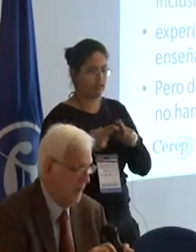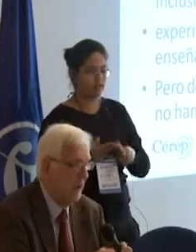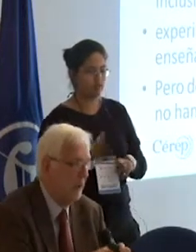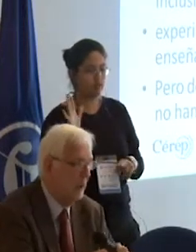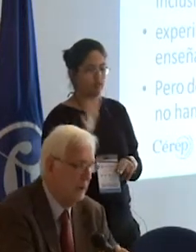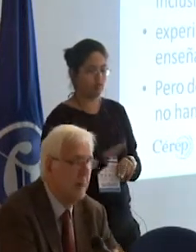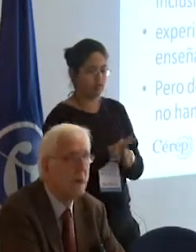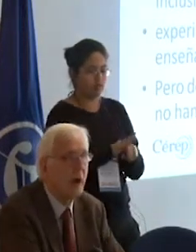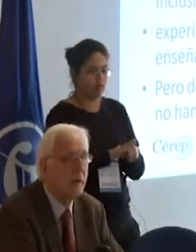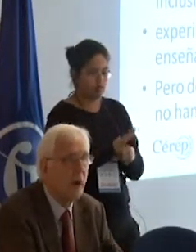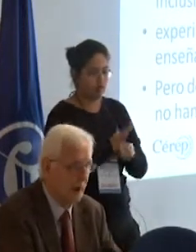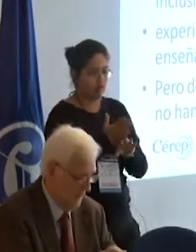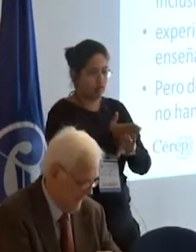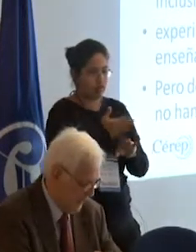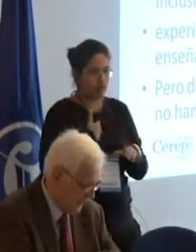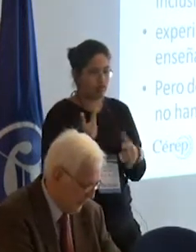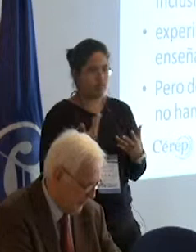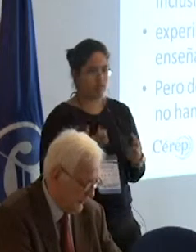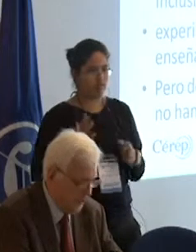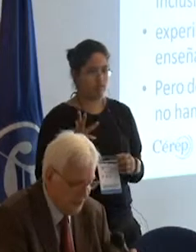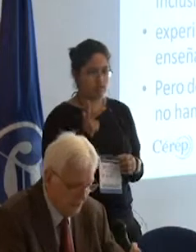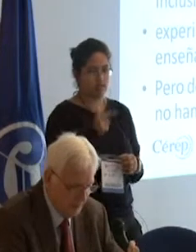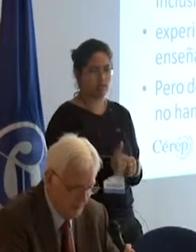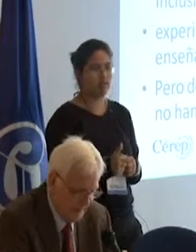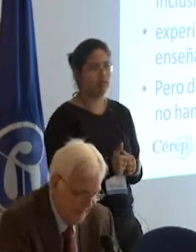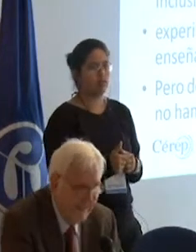que acabo de describir.